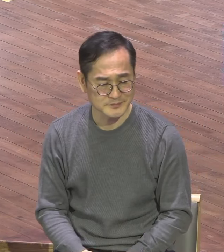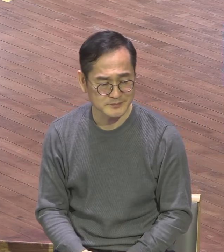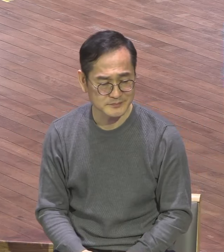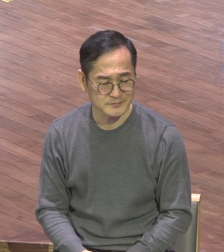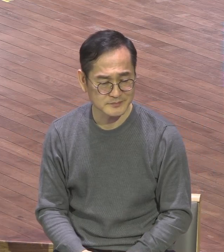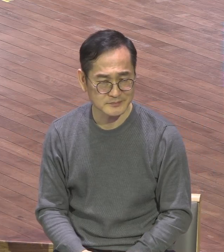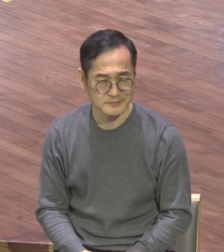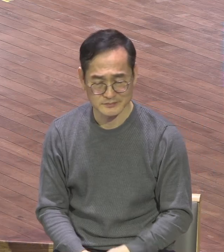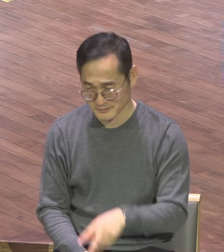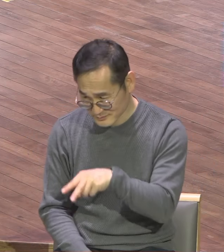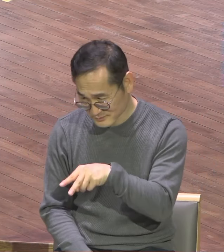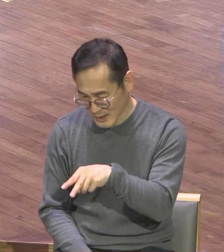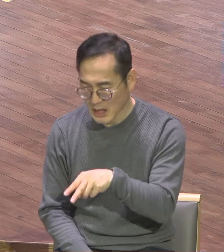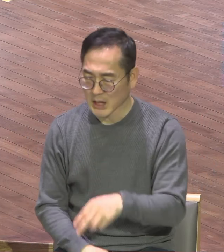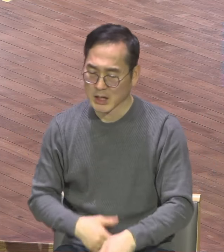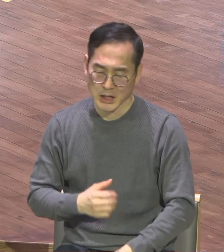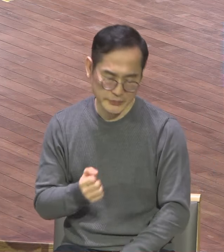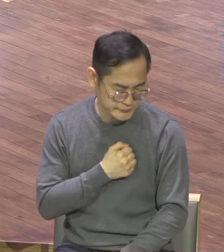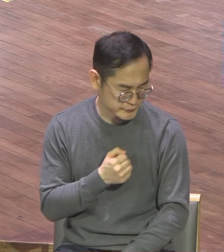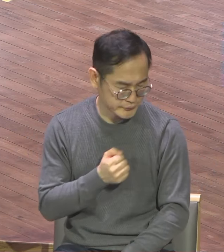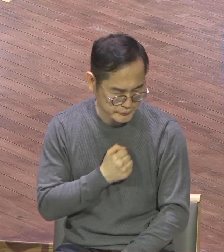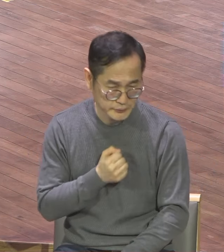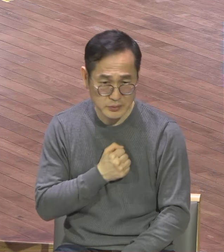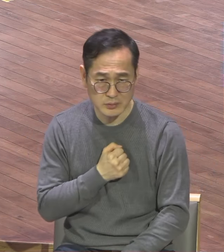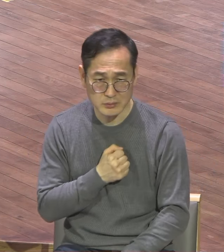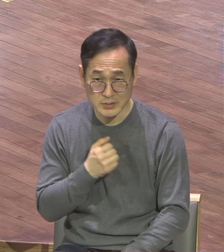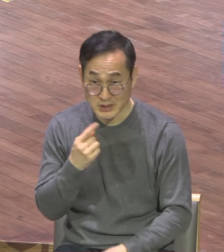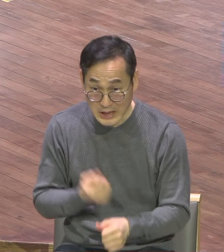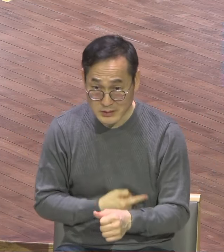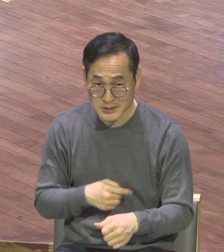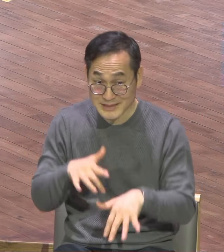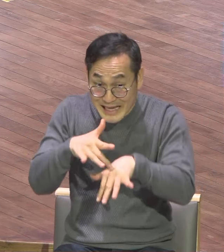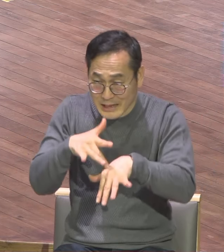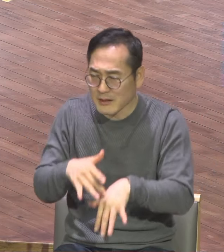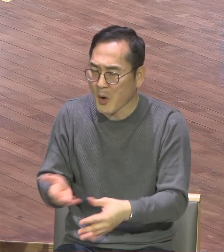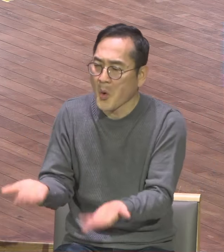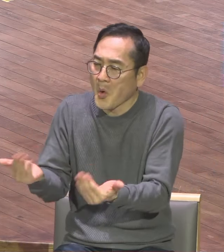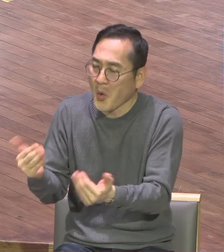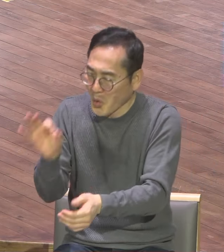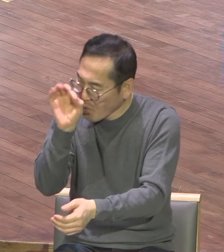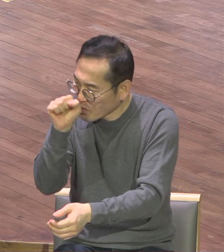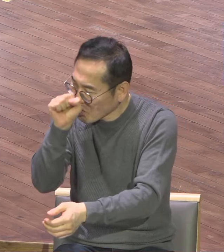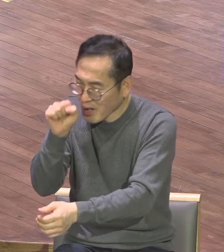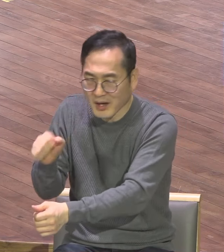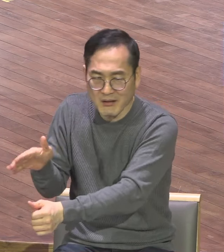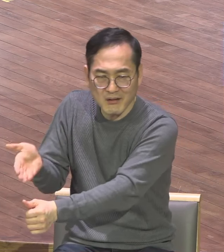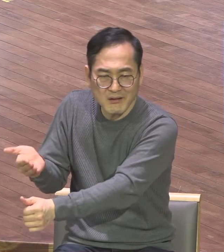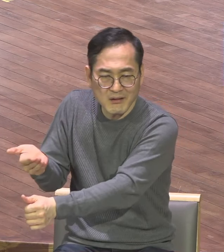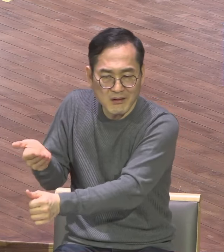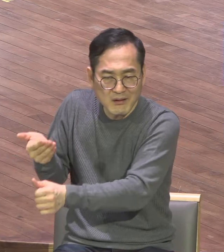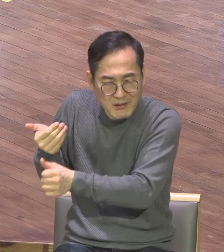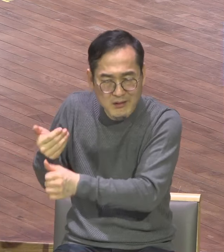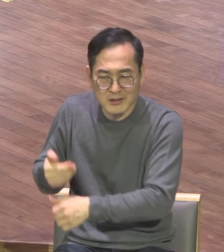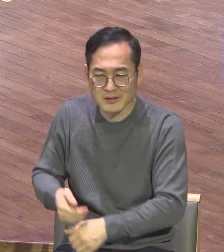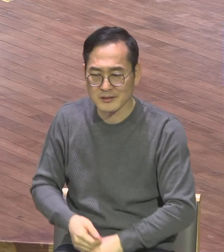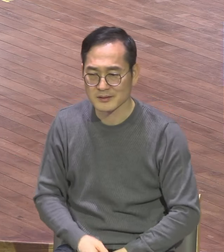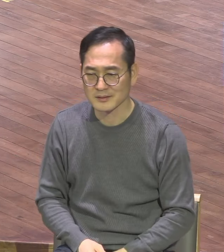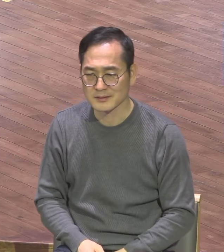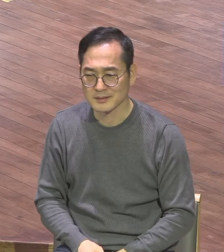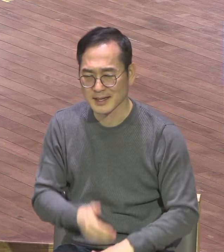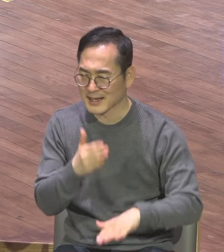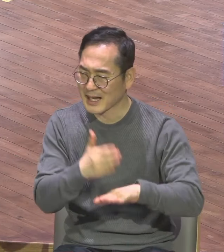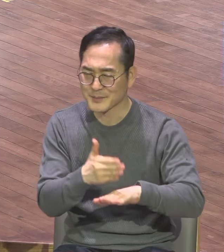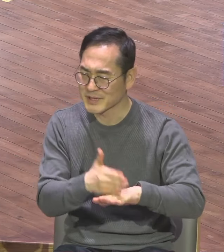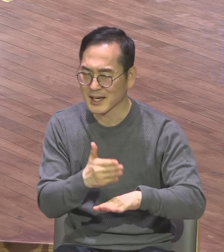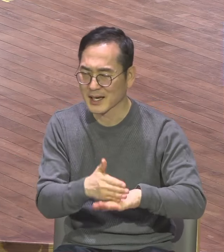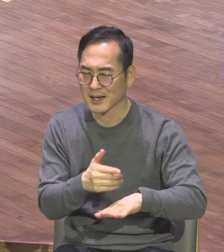원망이나 하지. 사단 심부름이나 시커나 하지. 이 감사 차원이 달라. 감사 차원이 달라.